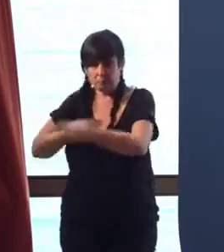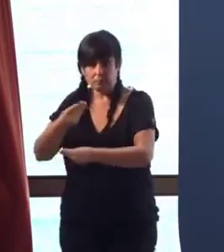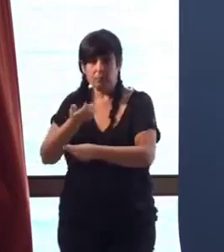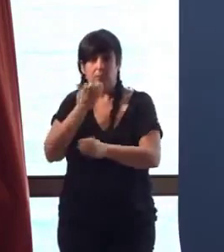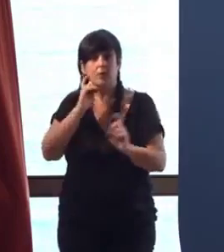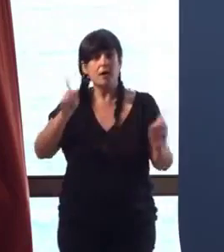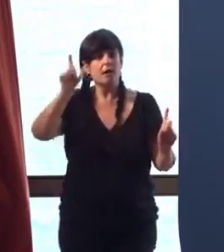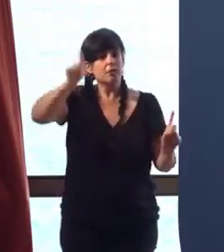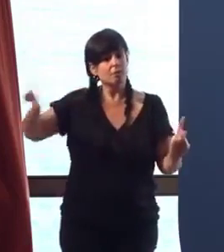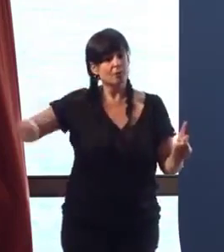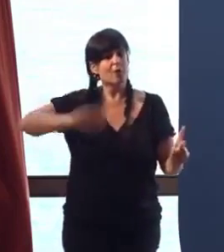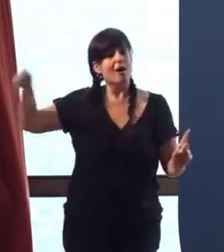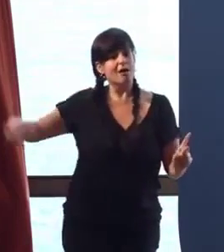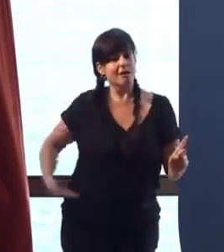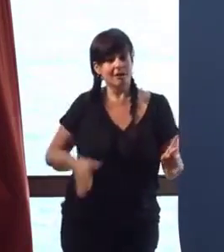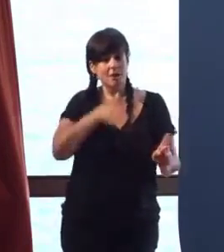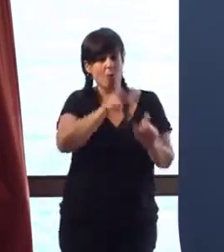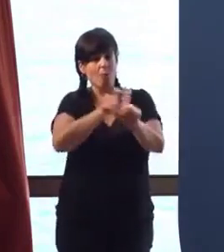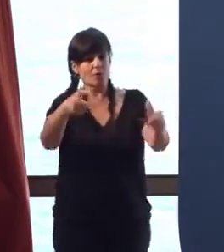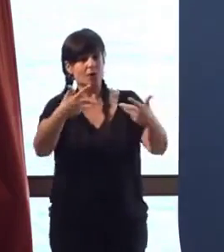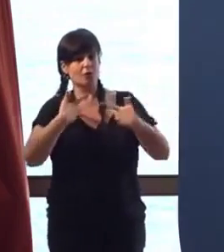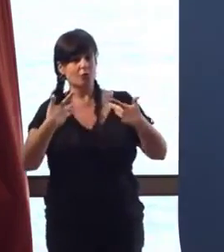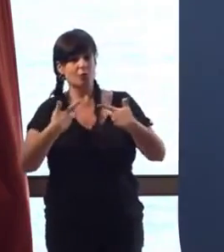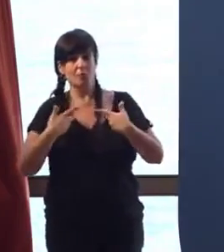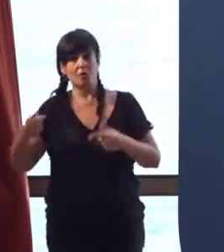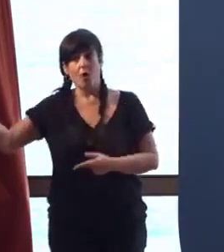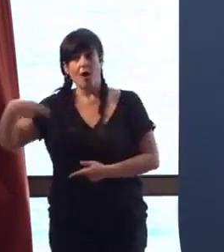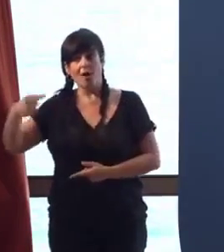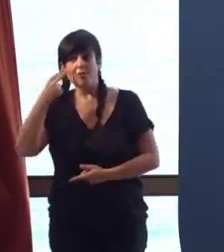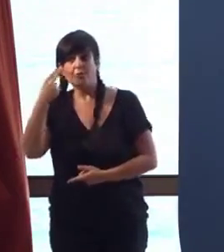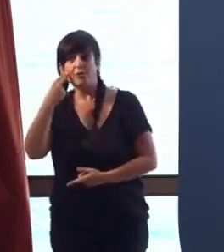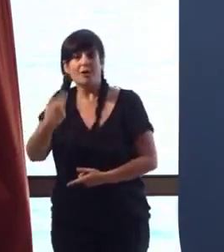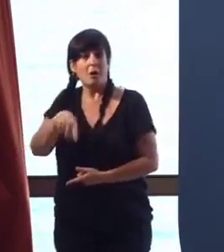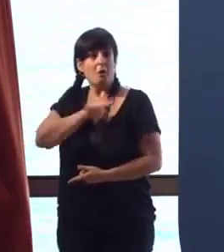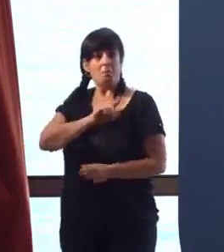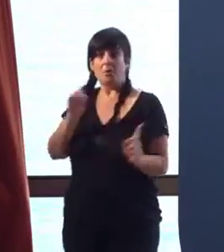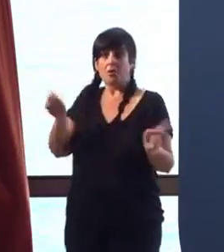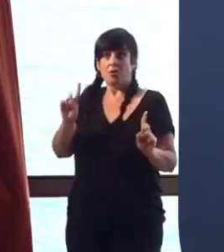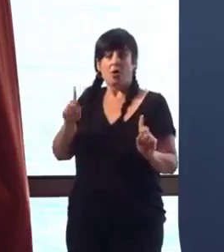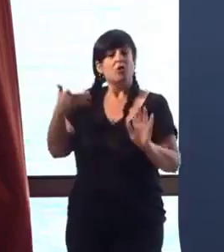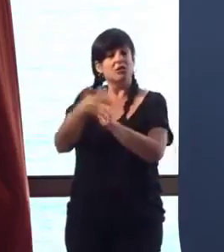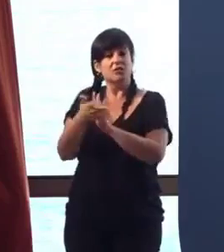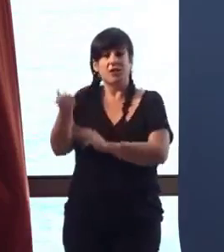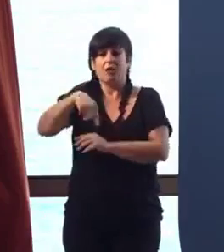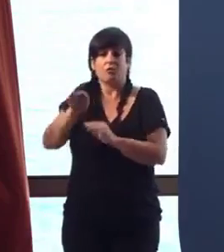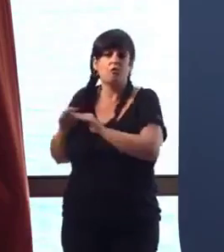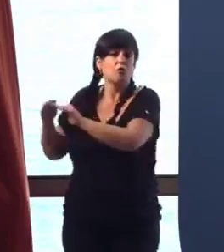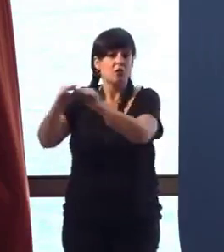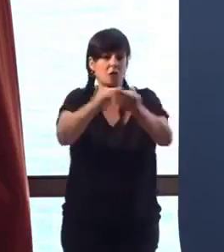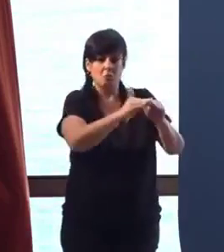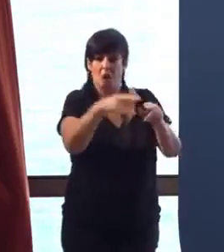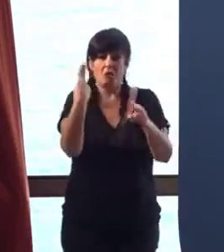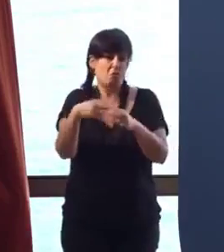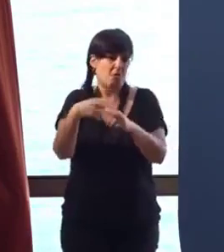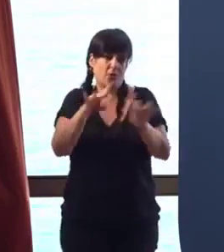enriquecen a costa del sufrimiento de la gente, ese día seremos uno más y ese día no tendremos ningún sentido como fuerza política.